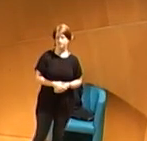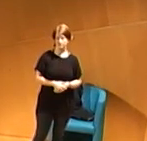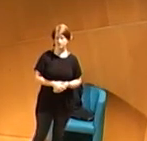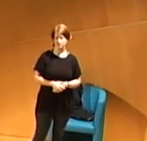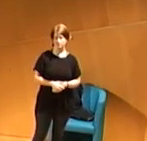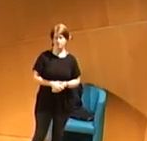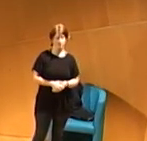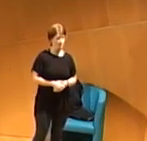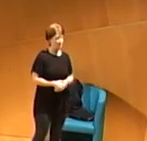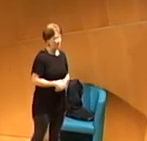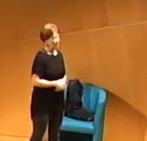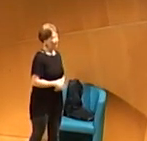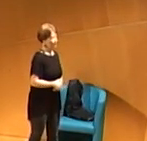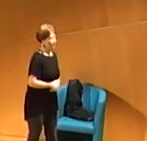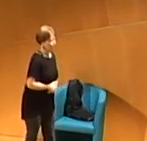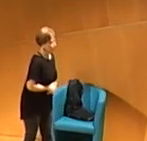Oui, madame.